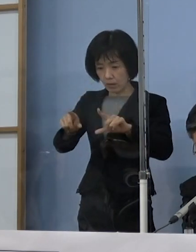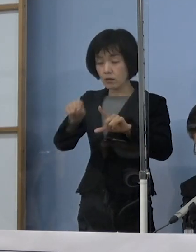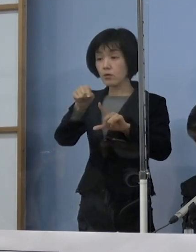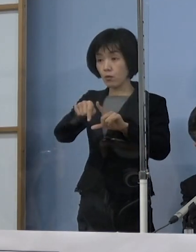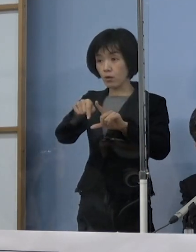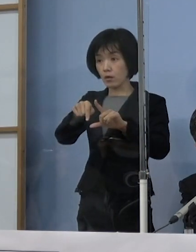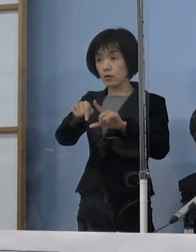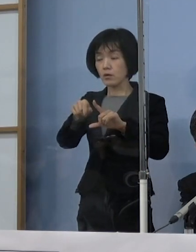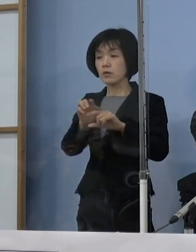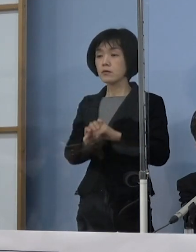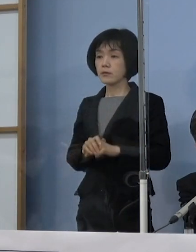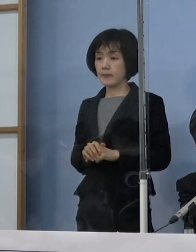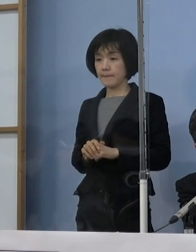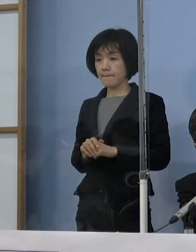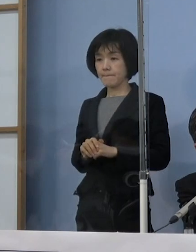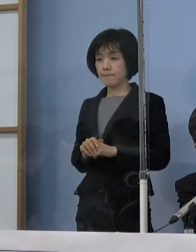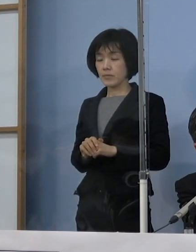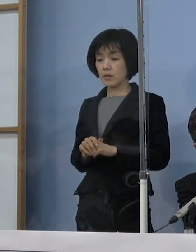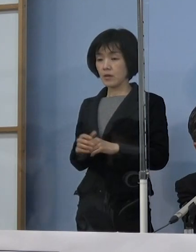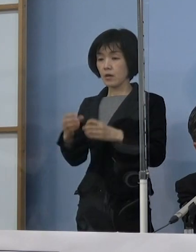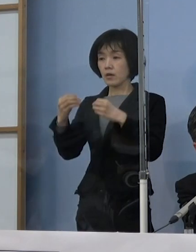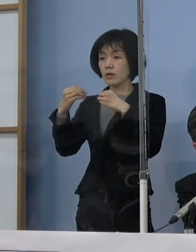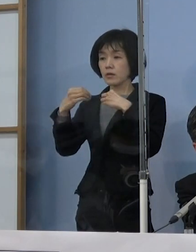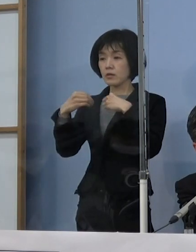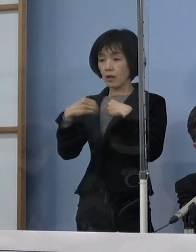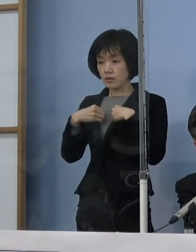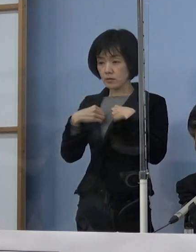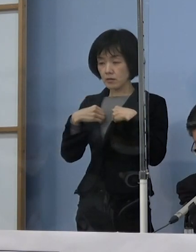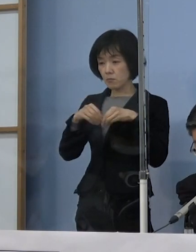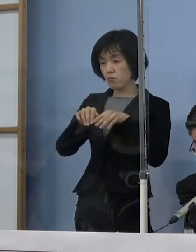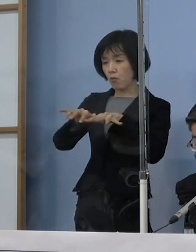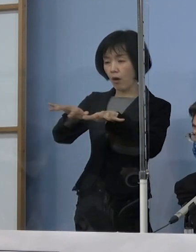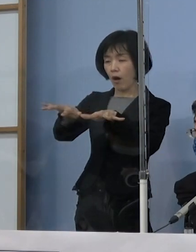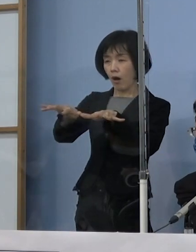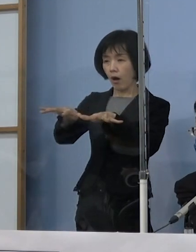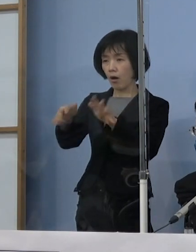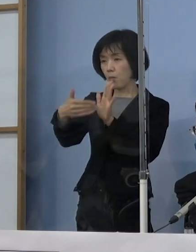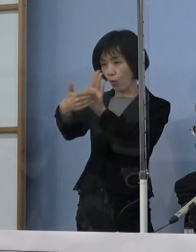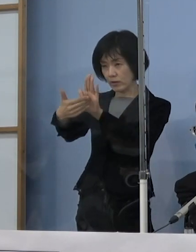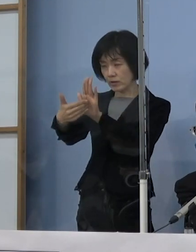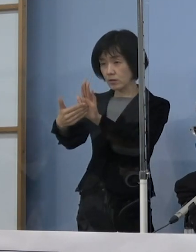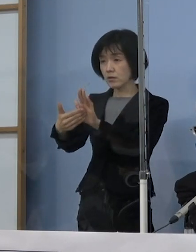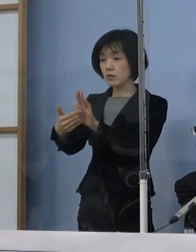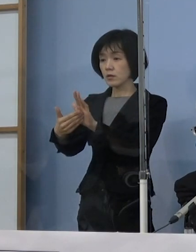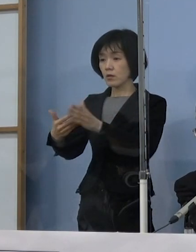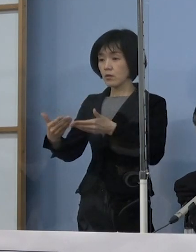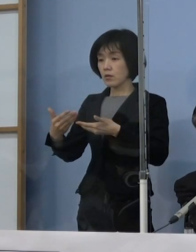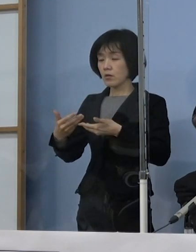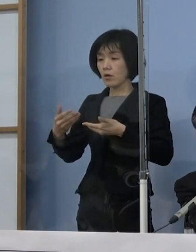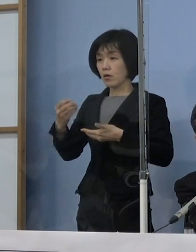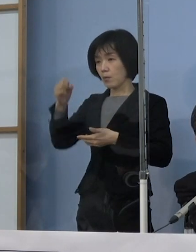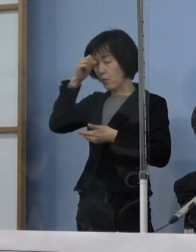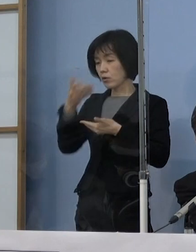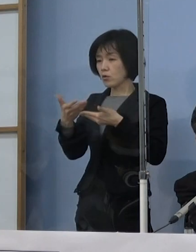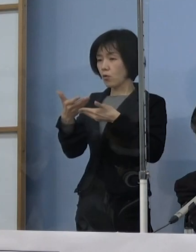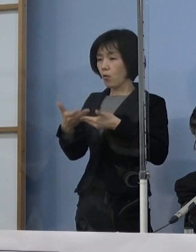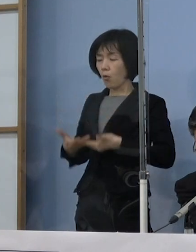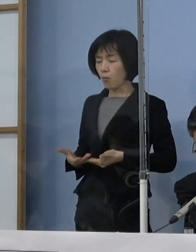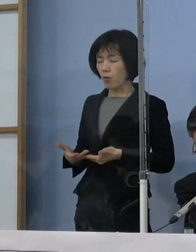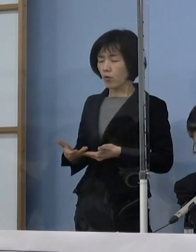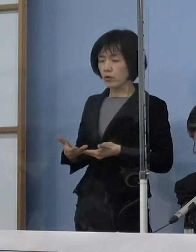ましても、感染症の蔓延防止、そして重症化リスクの低減というところに意義